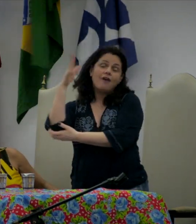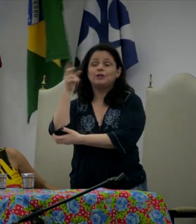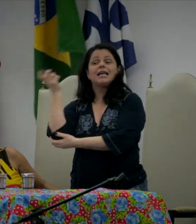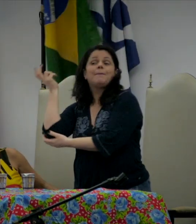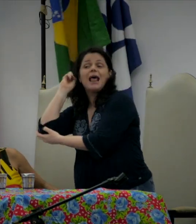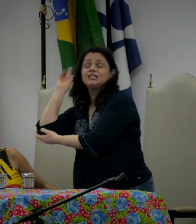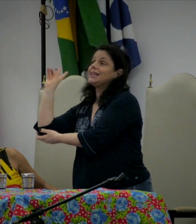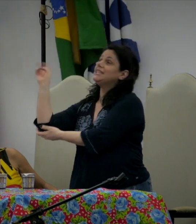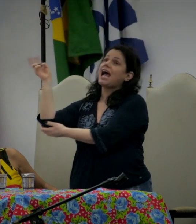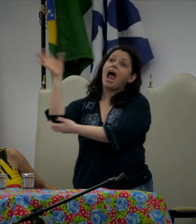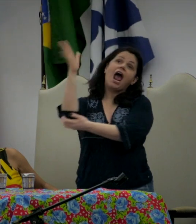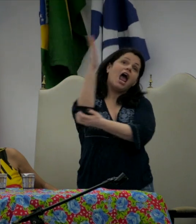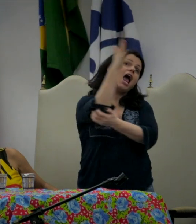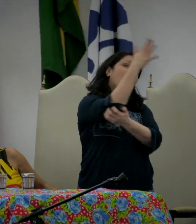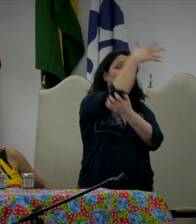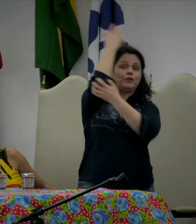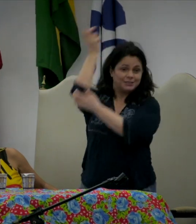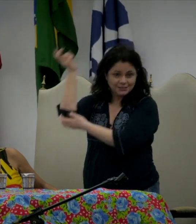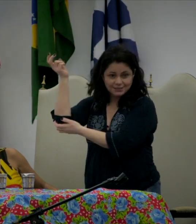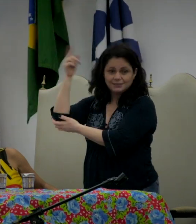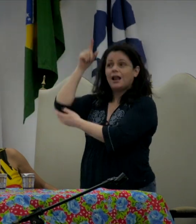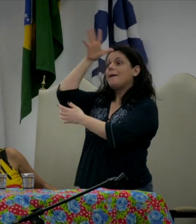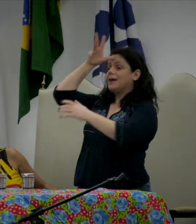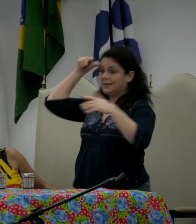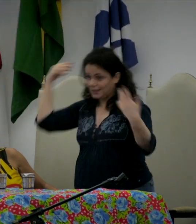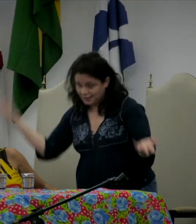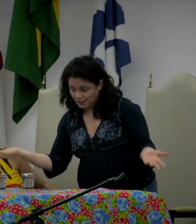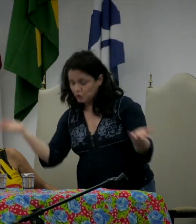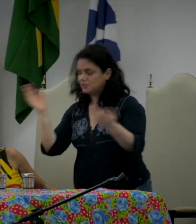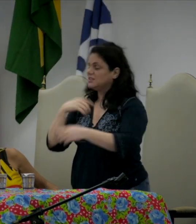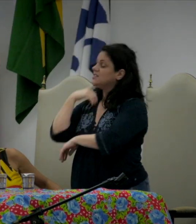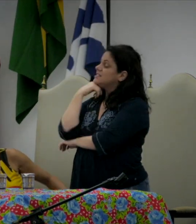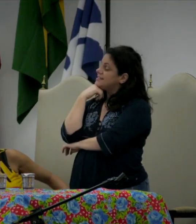Será que você vai pesquisar as árvores implantadas em Manaus?